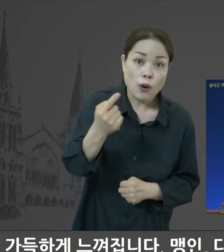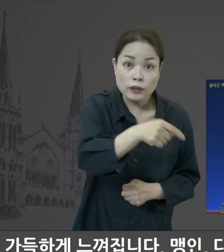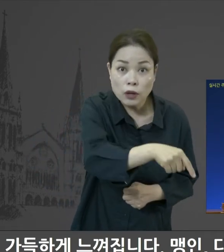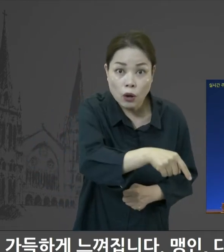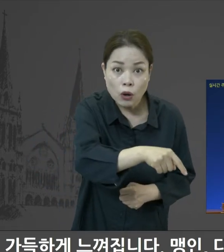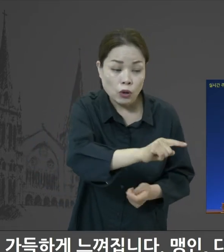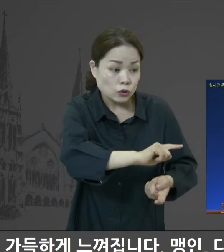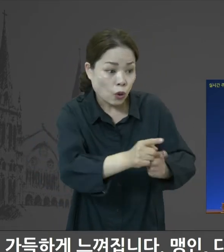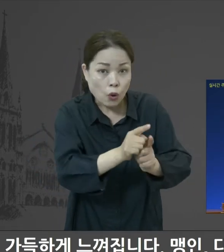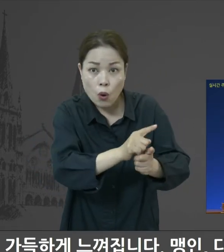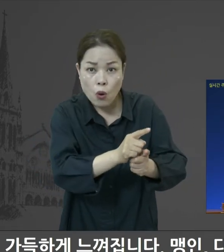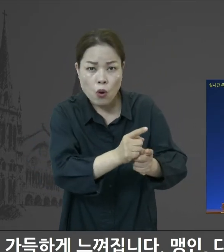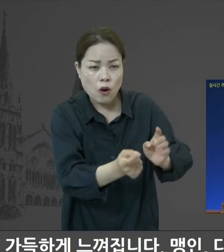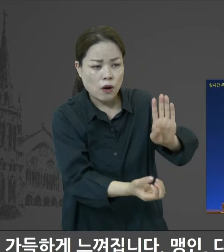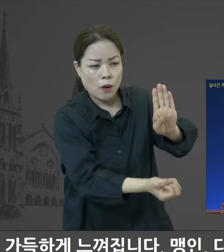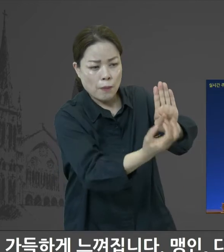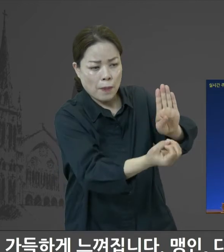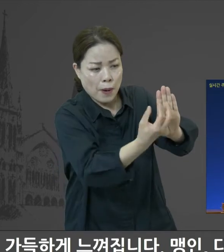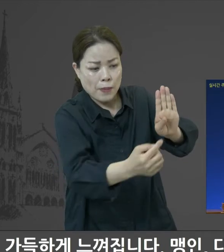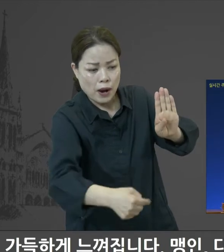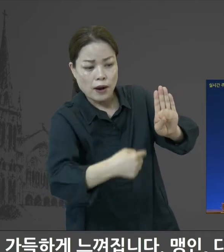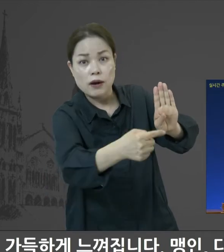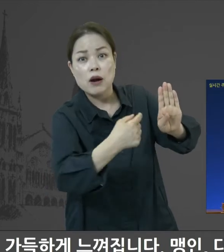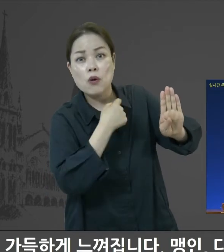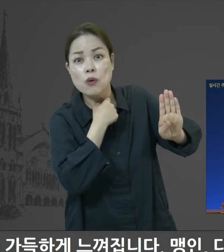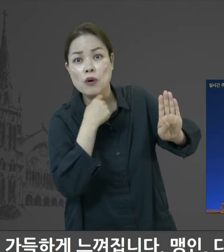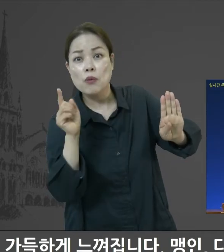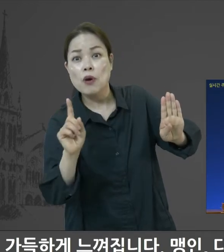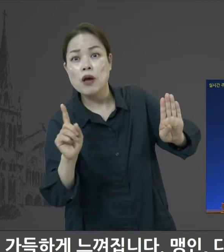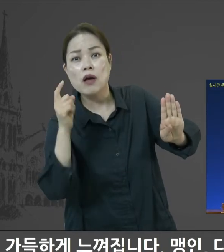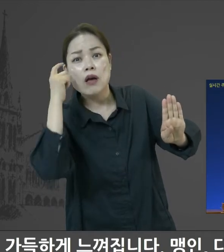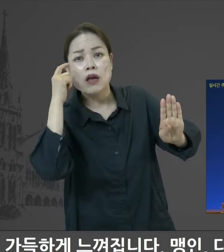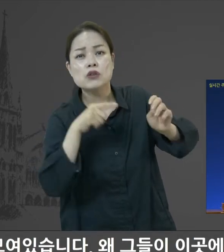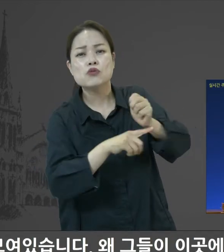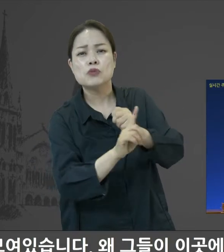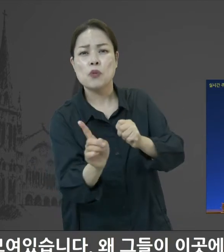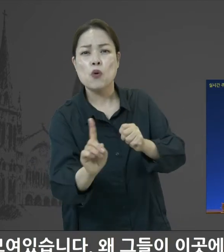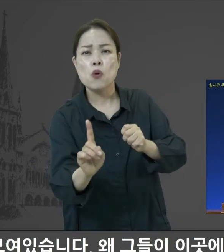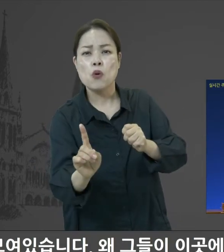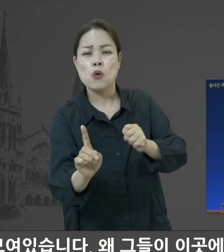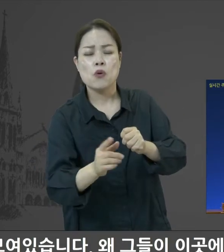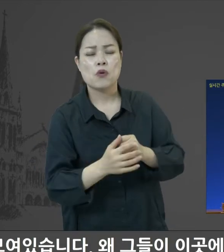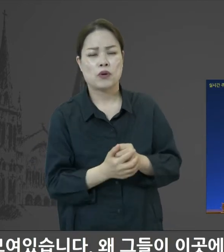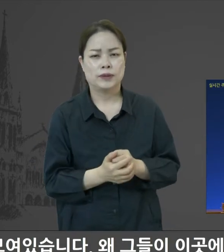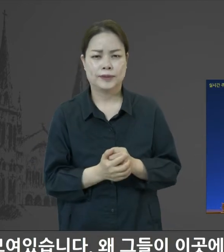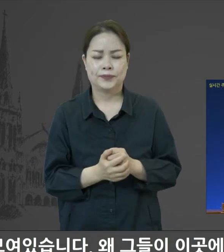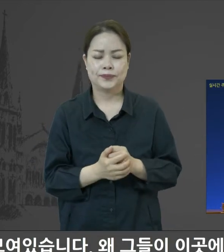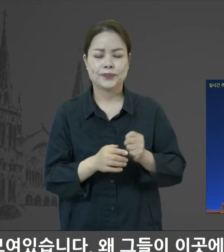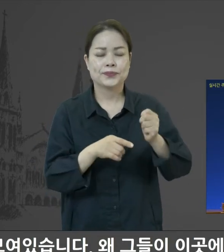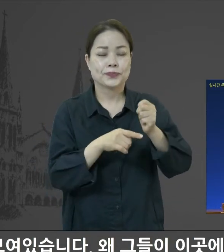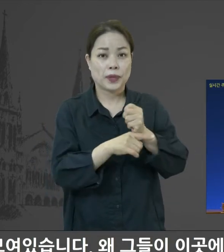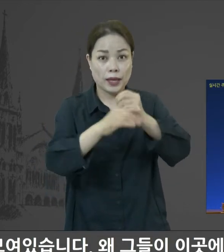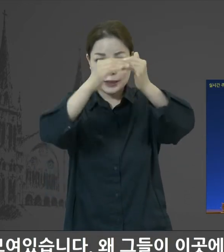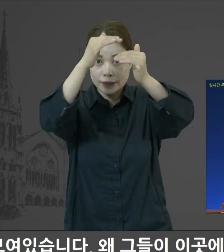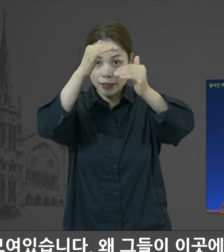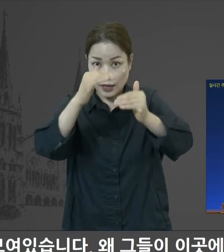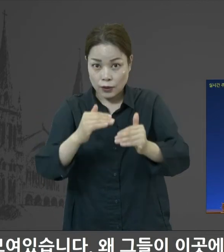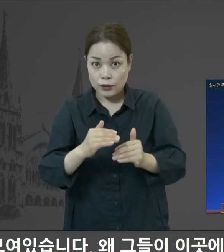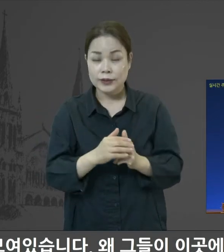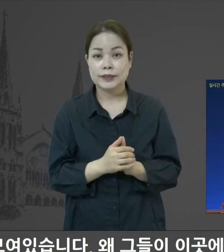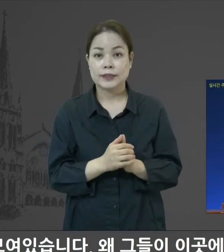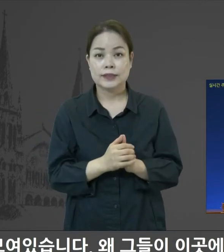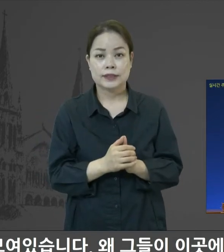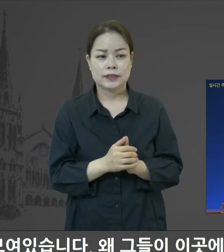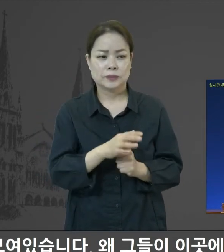서로 연못에 들어가려고 했을까요? 그 이유가 무엇일까요? 그 이유는 본문에 나오는데요.